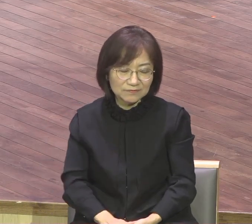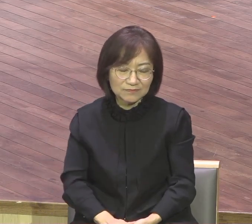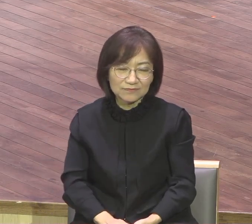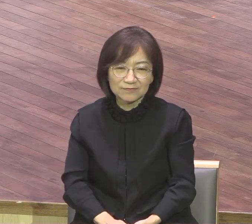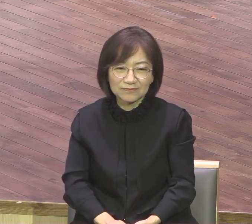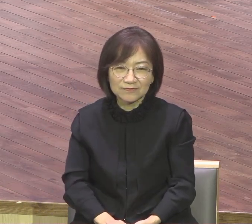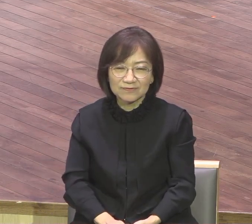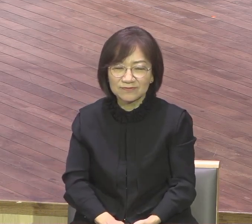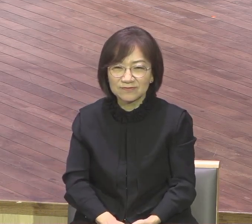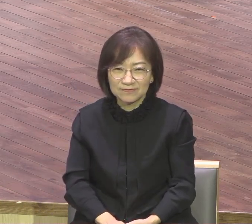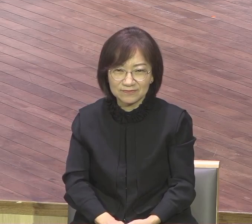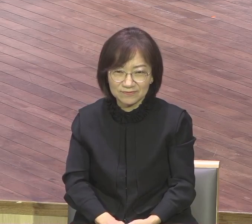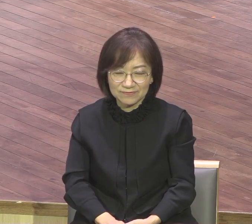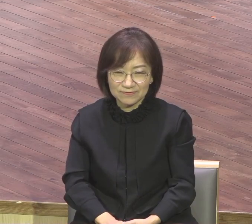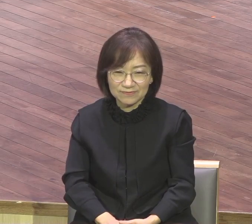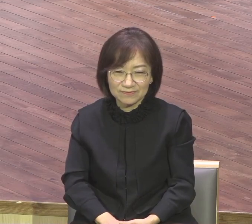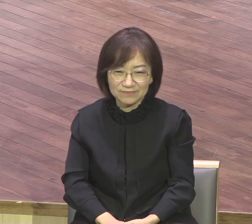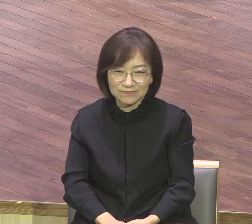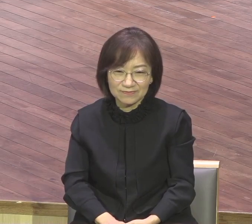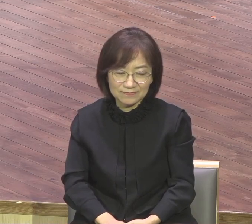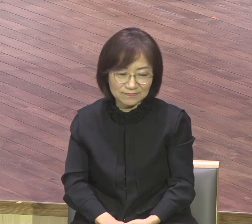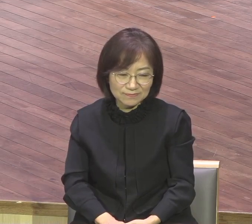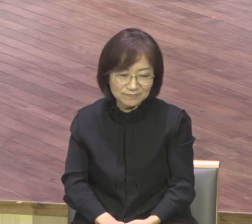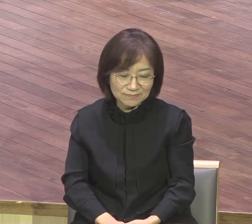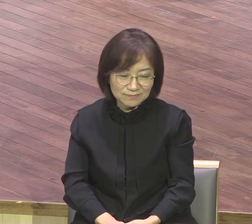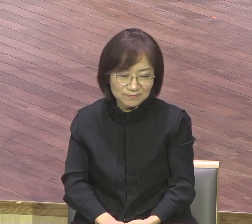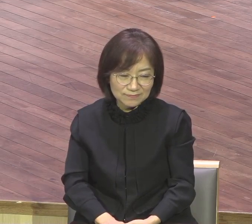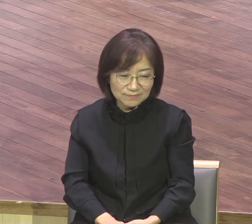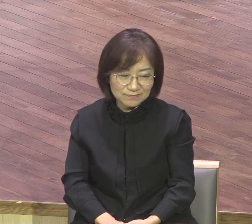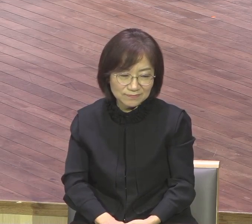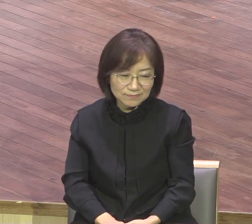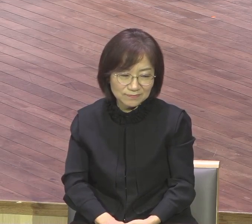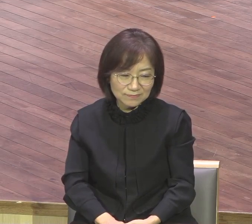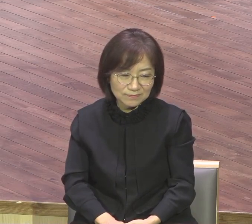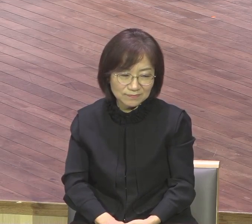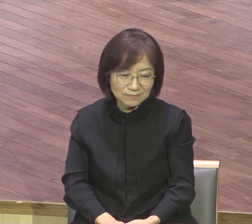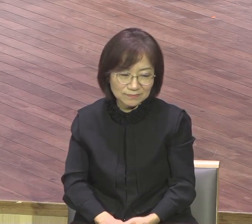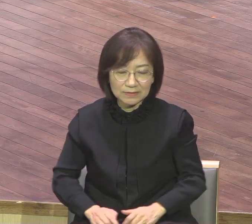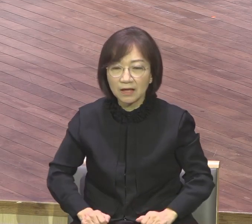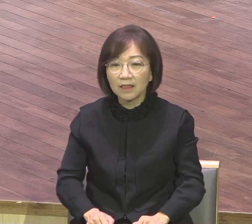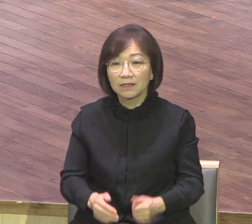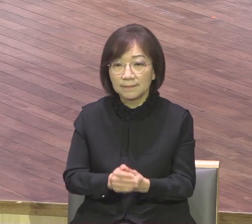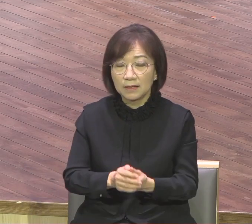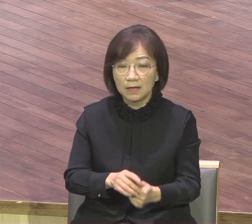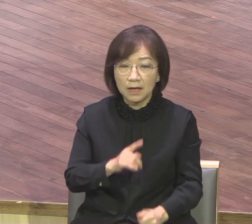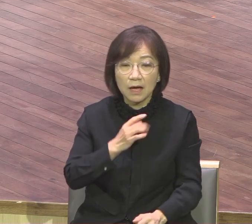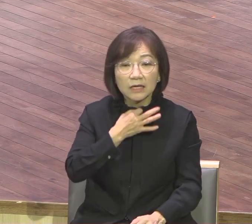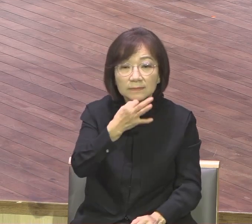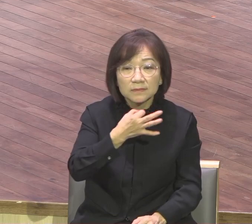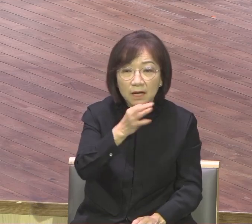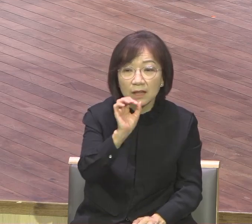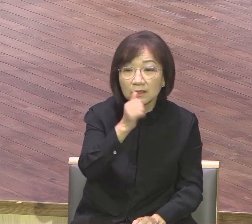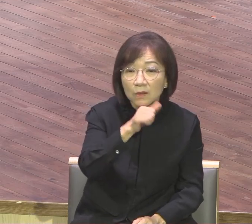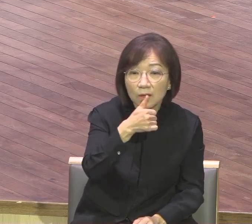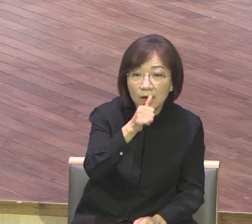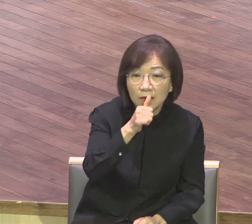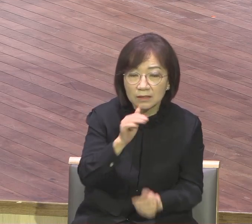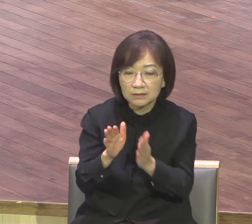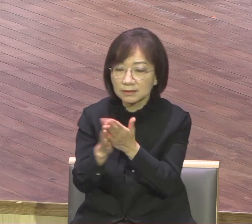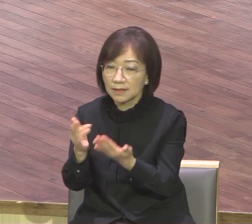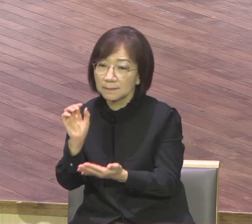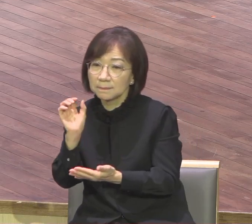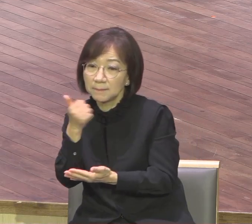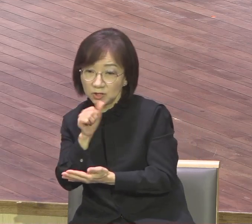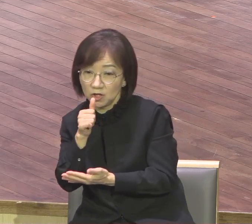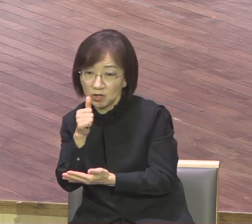no recibamos gracia a través de alabanza. 그래서 이 동문역을 통해서 하나의 영적 플랫폼을 만드시기